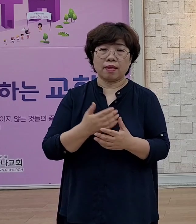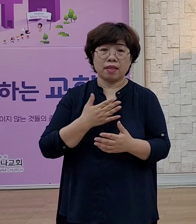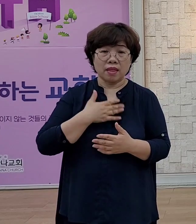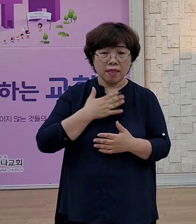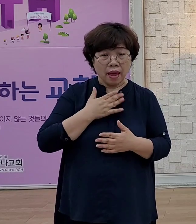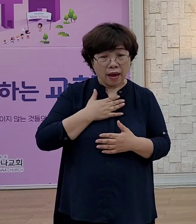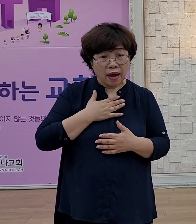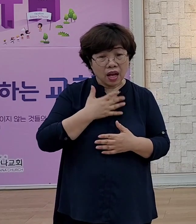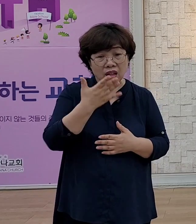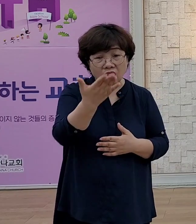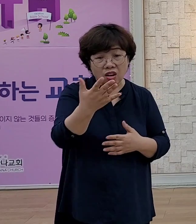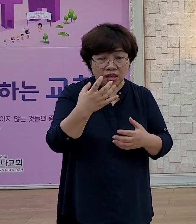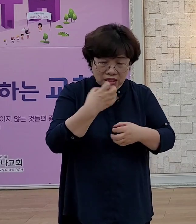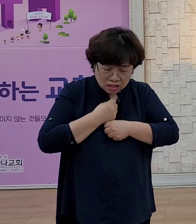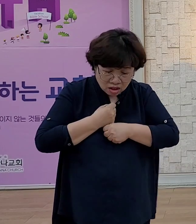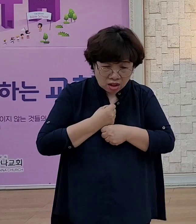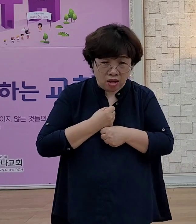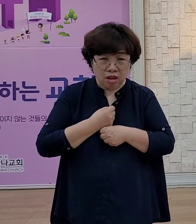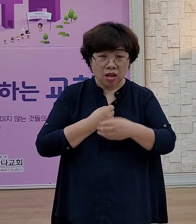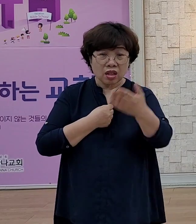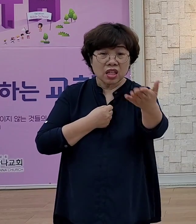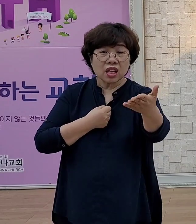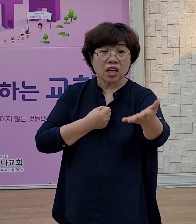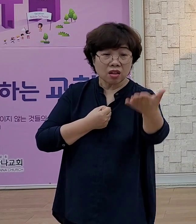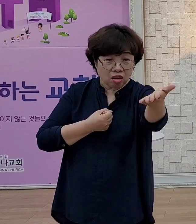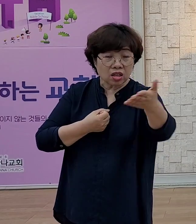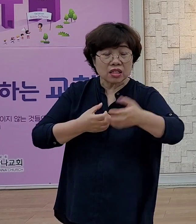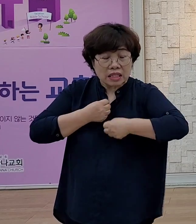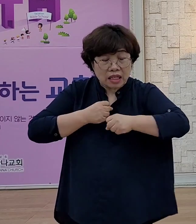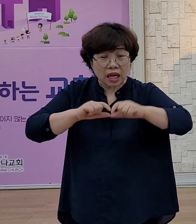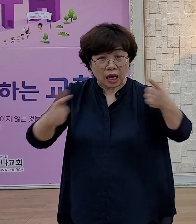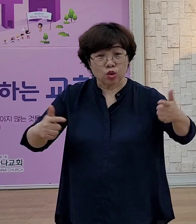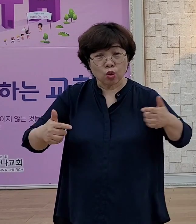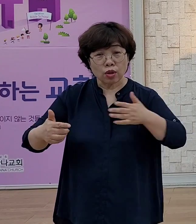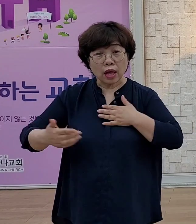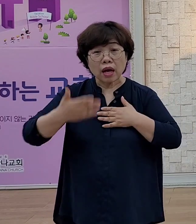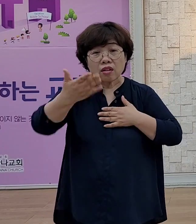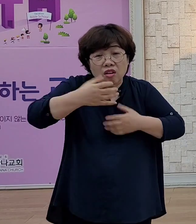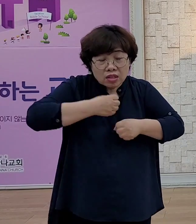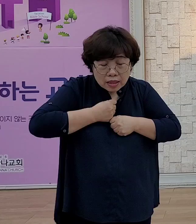인생을 결정하는 게 아니라 내가 너를 지키는 자다.